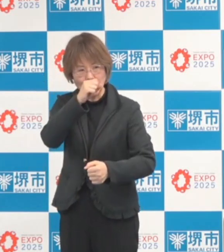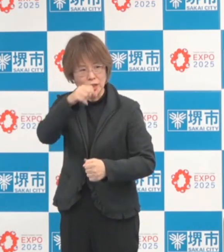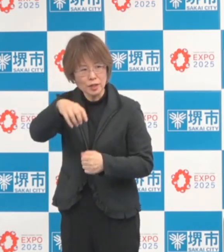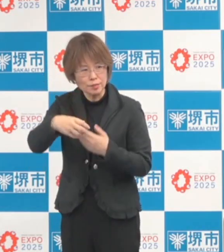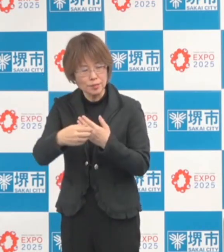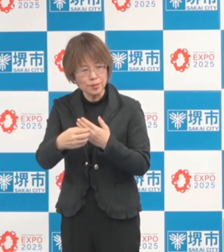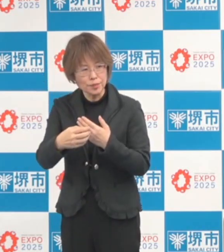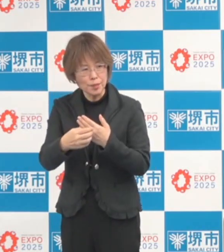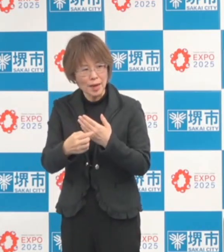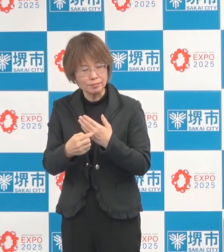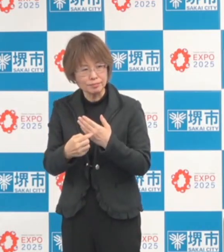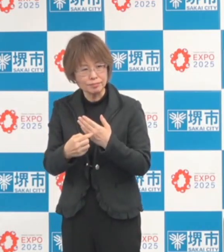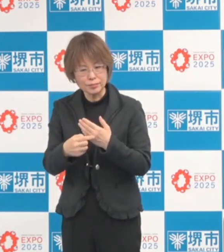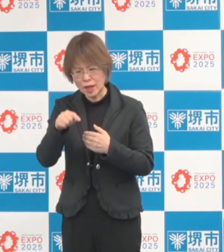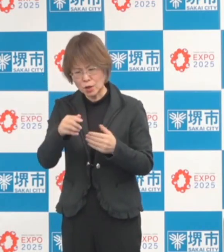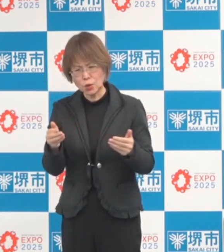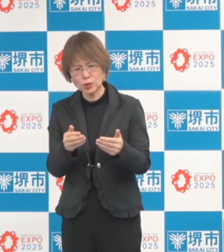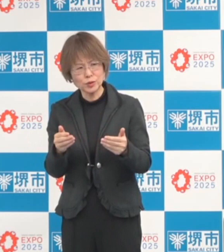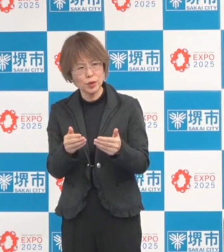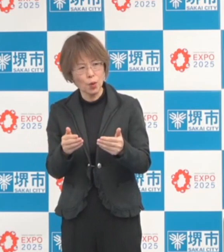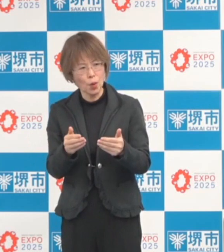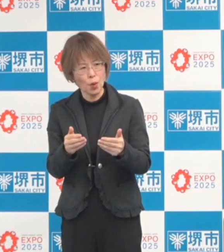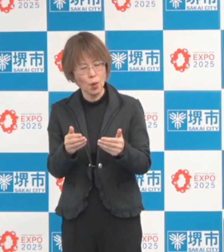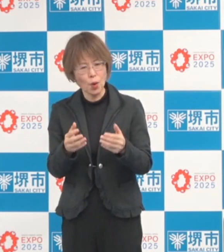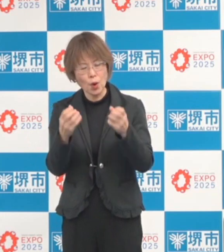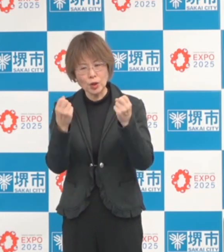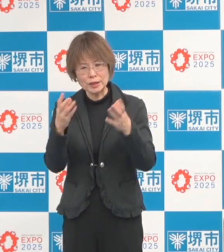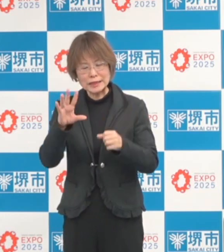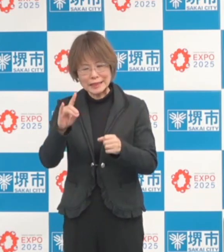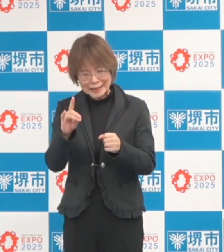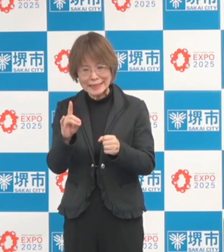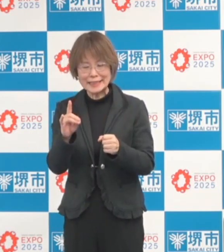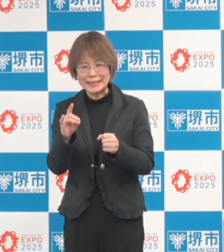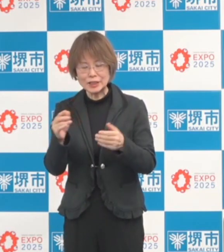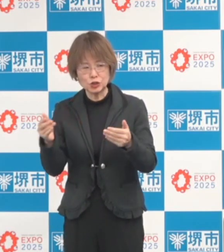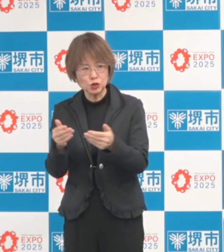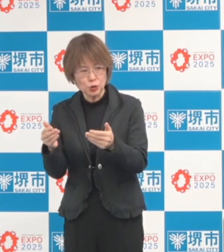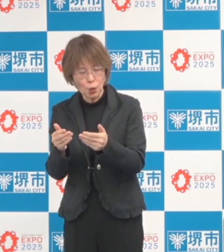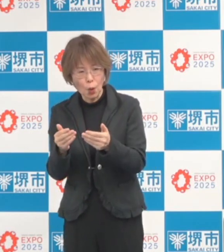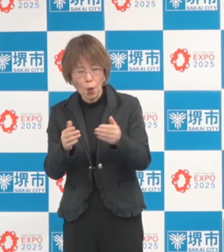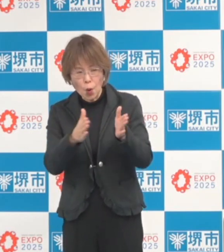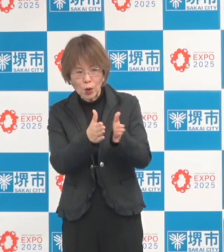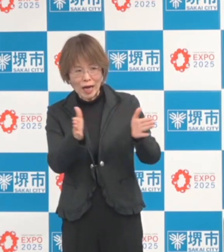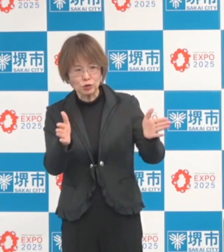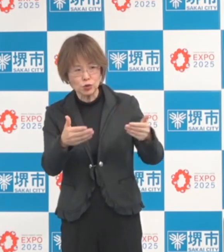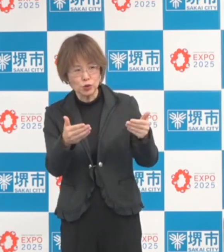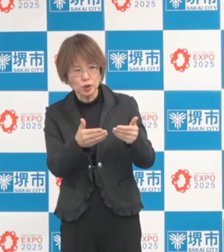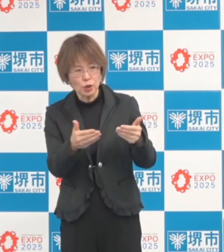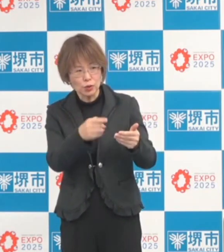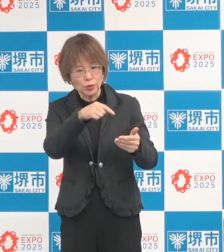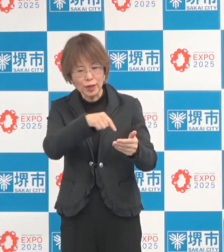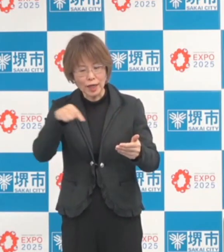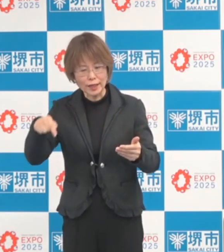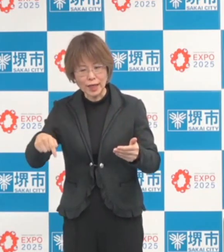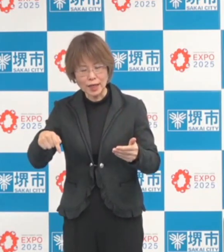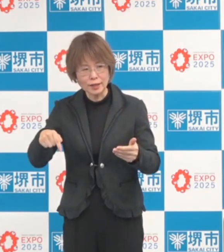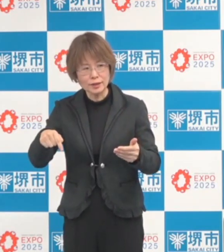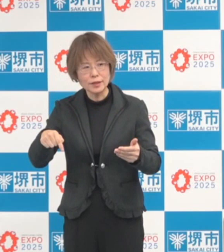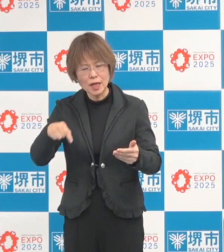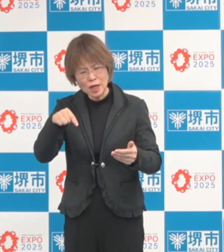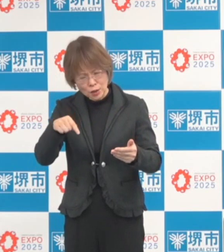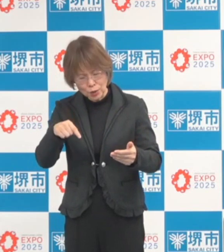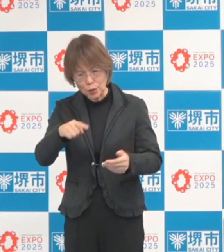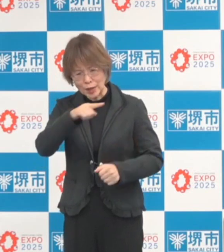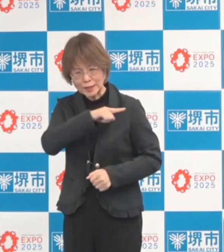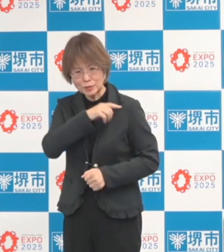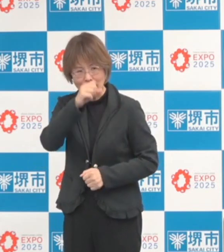てこの事業は歌えるというか、この新規事業とか拡充事業の中でこれはだいぶ一押しなんじゃない